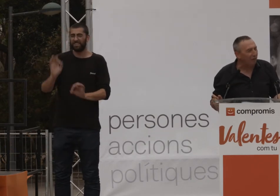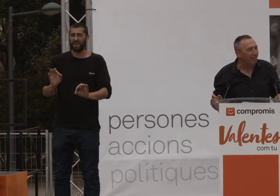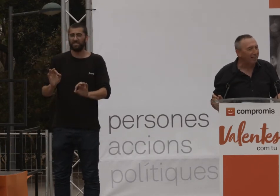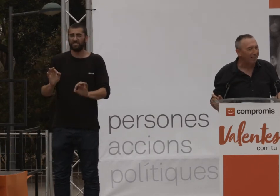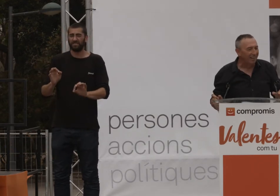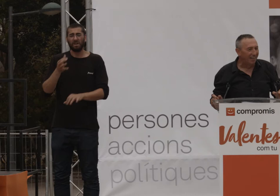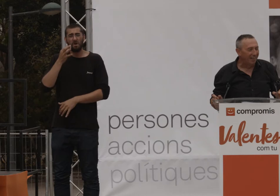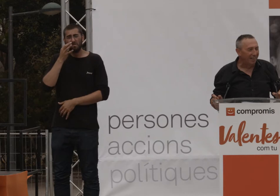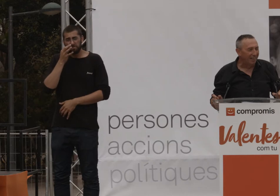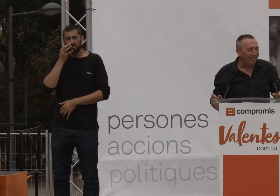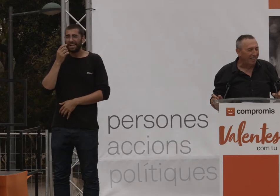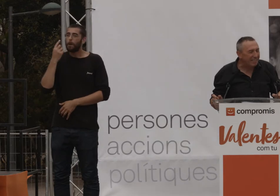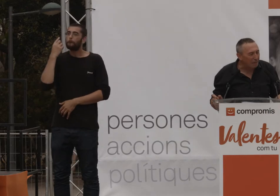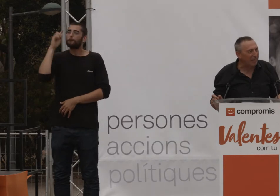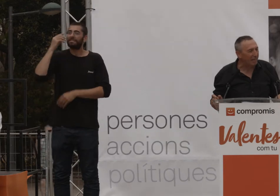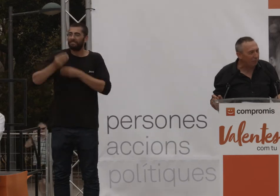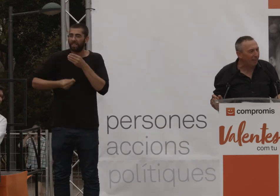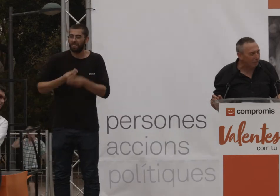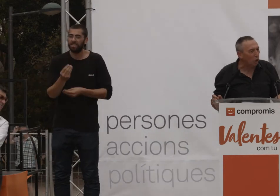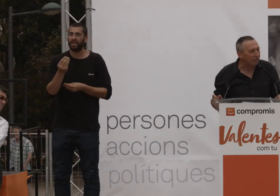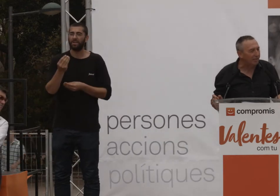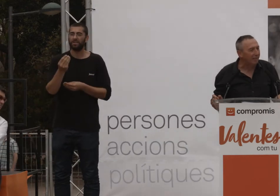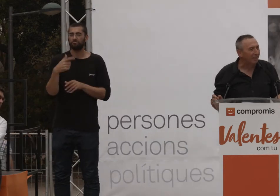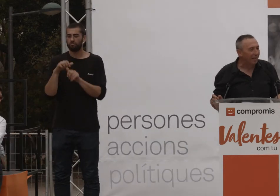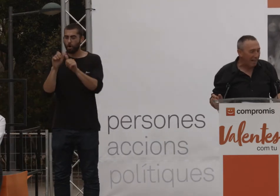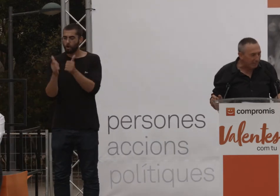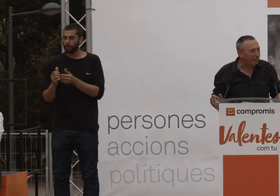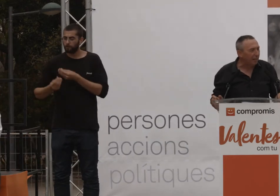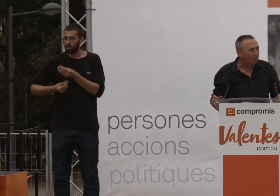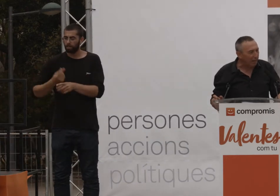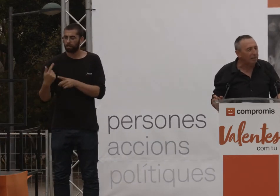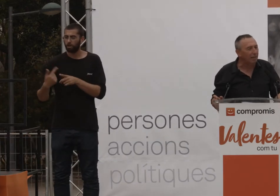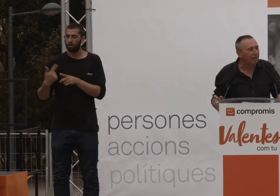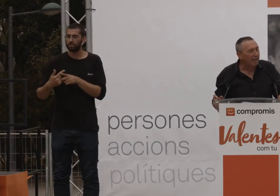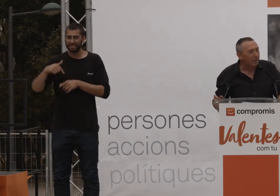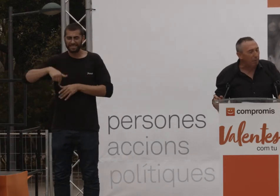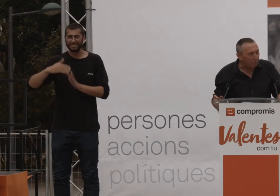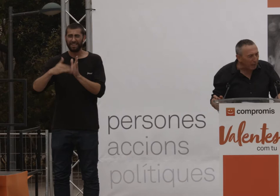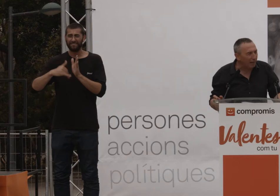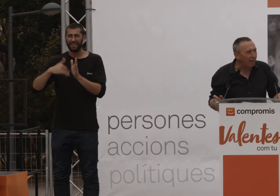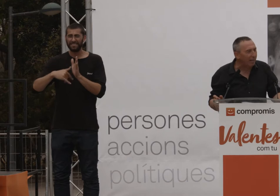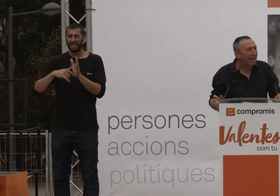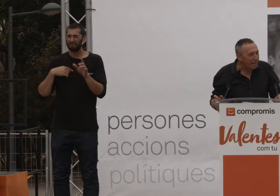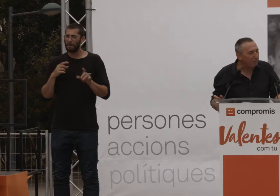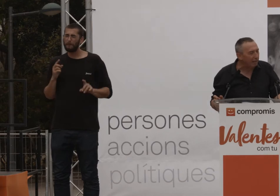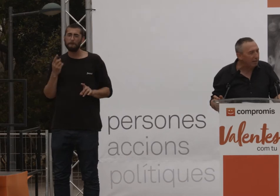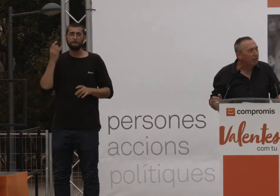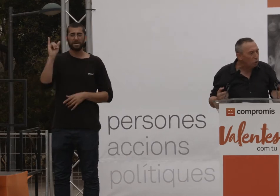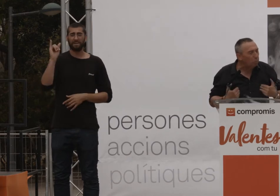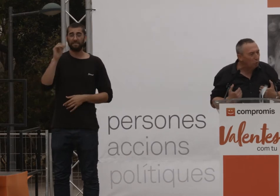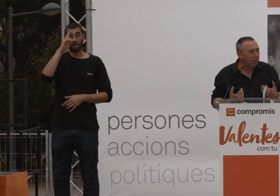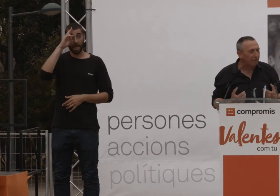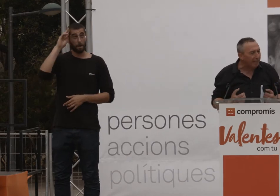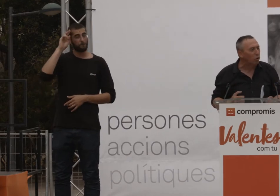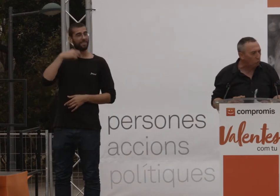saber fer, aquesta manera de fer les coses així, a València, per primera vegada allà a Madrid,